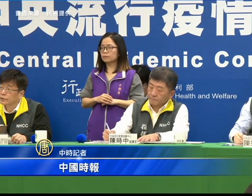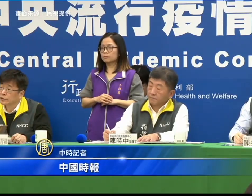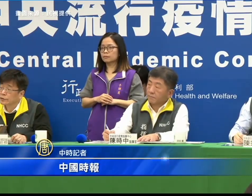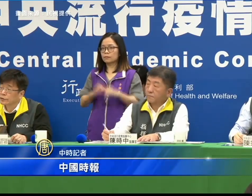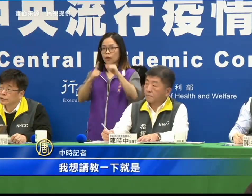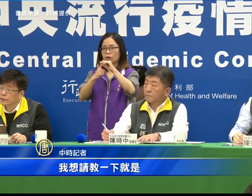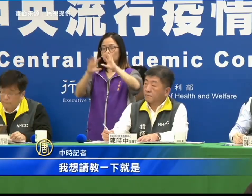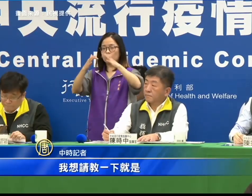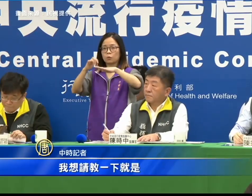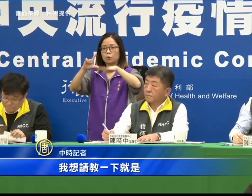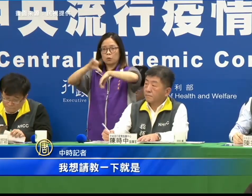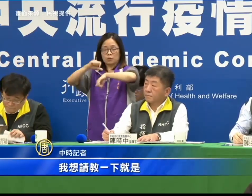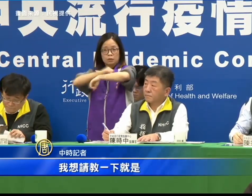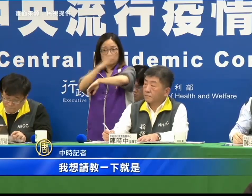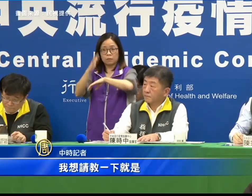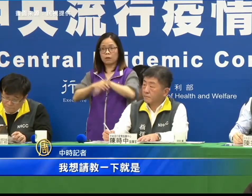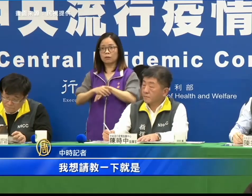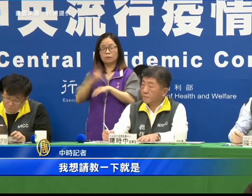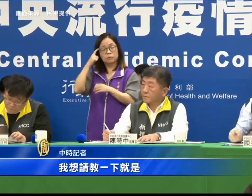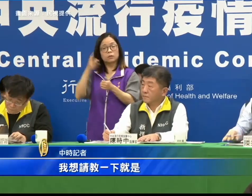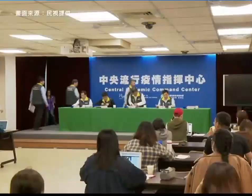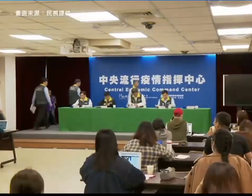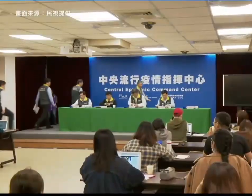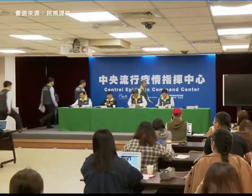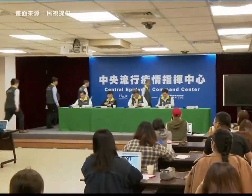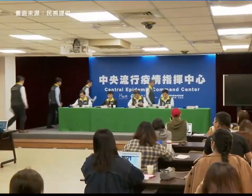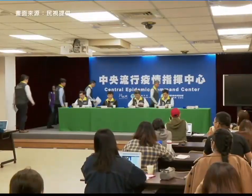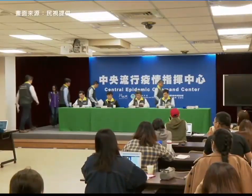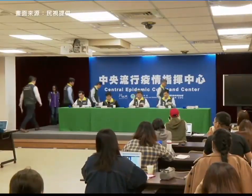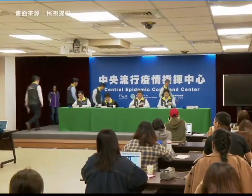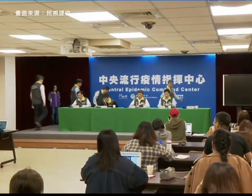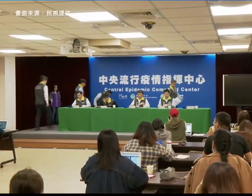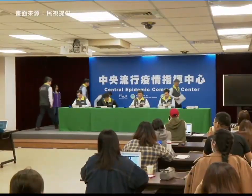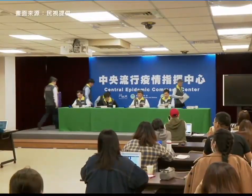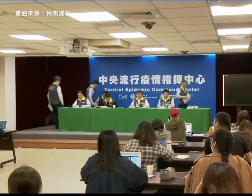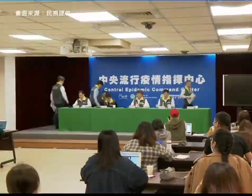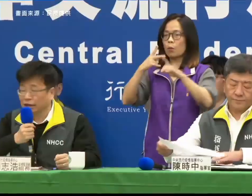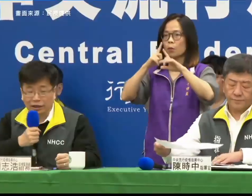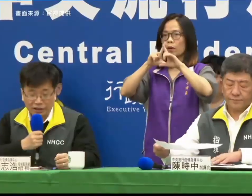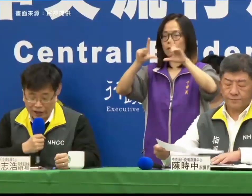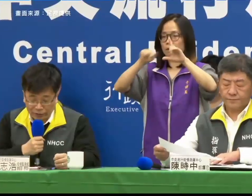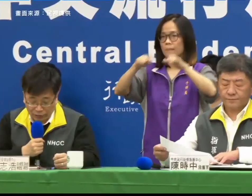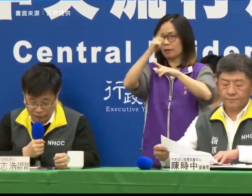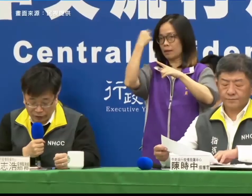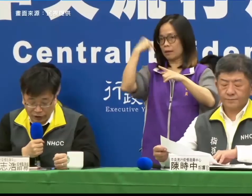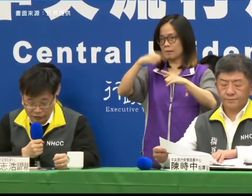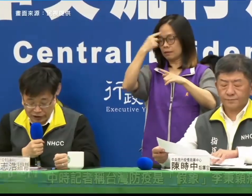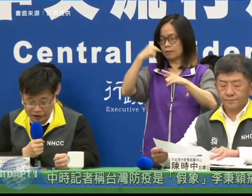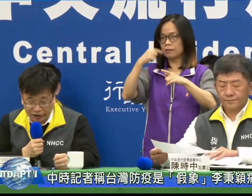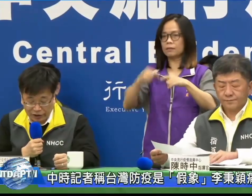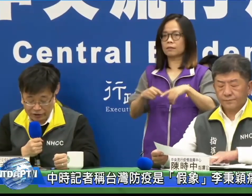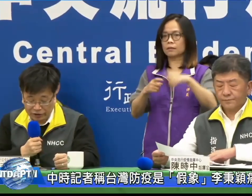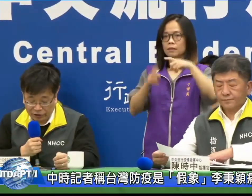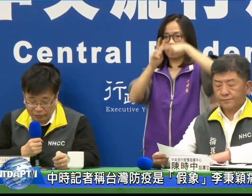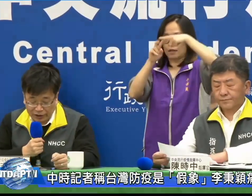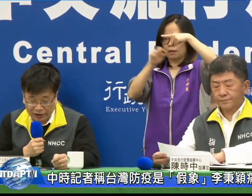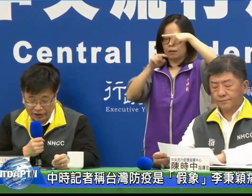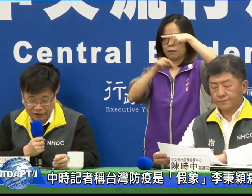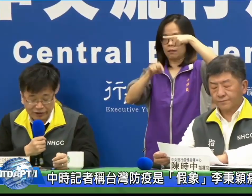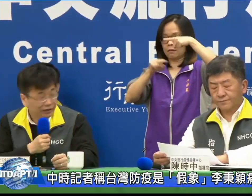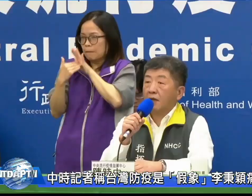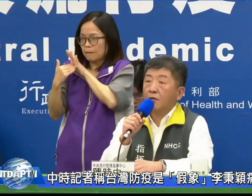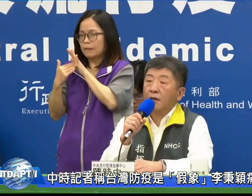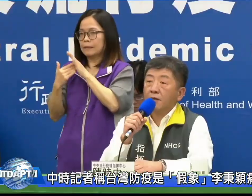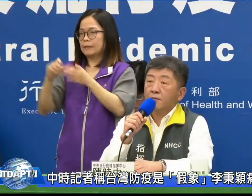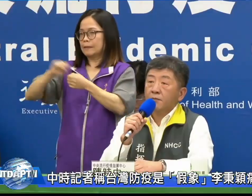中国时报。我不想想请教一下，就是 向来有问必答的指挥官陈时中，听到有中时记者跟风中国人民日报的评